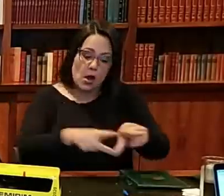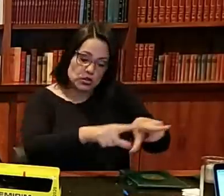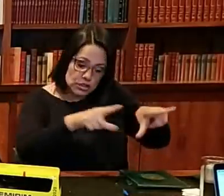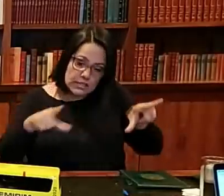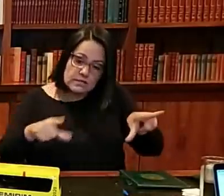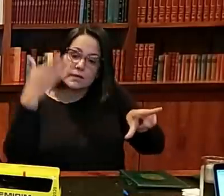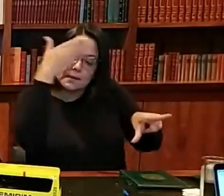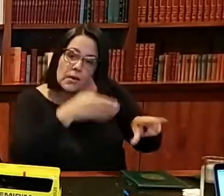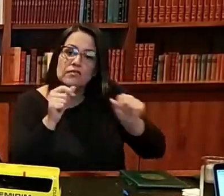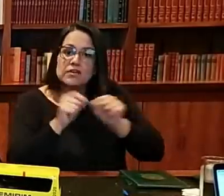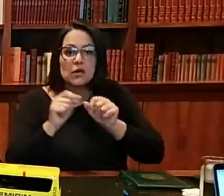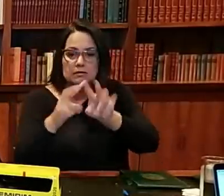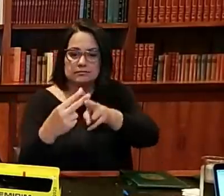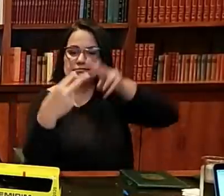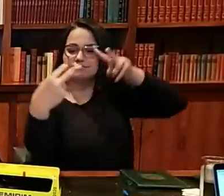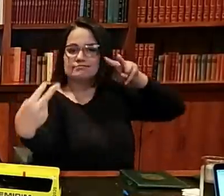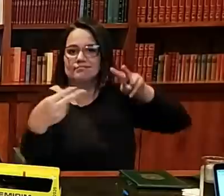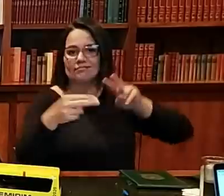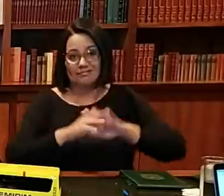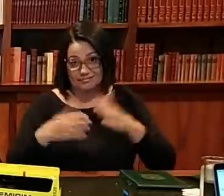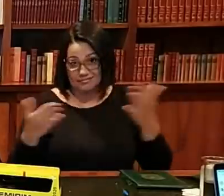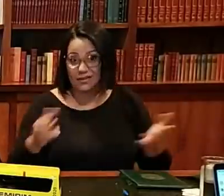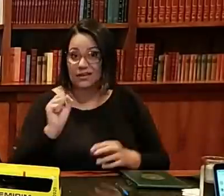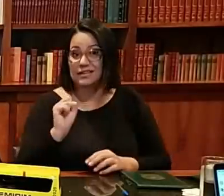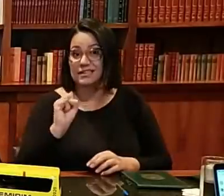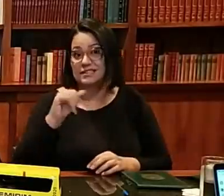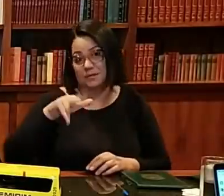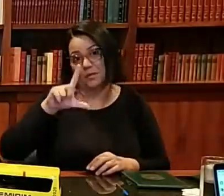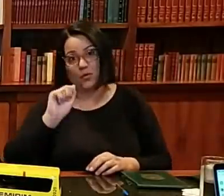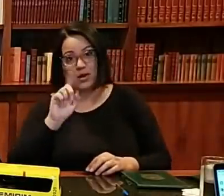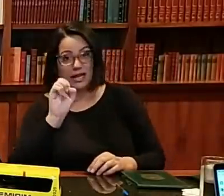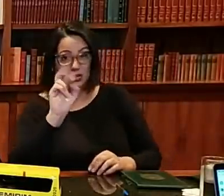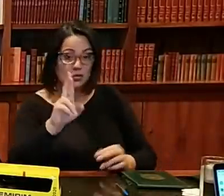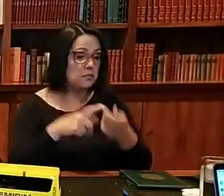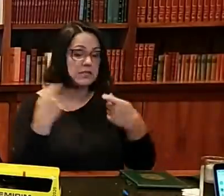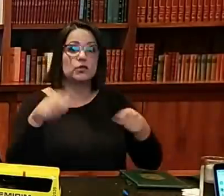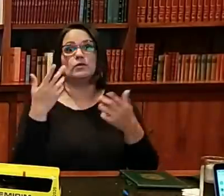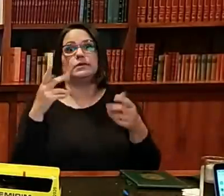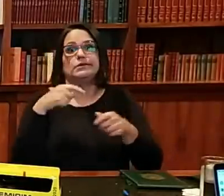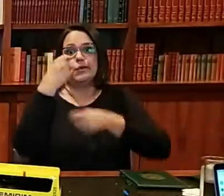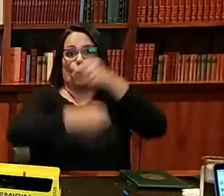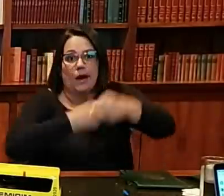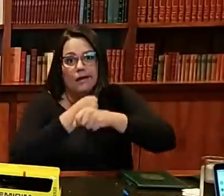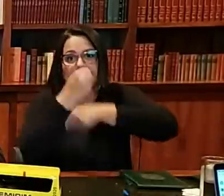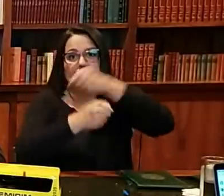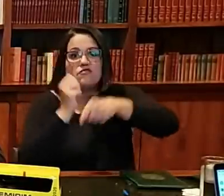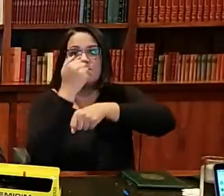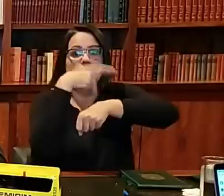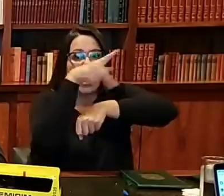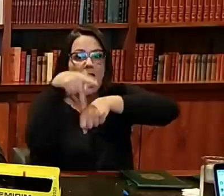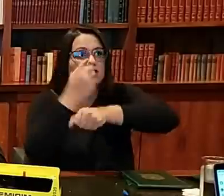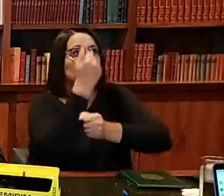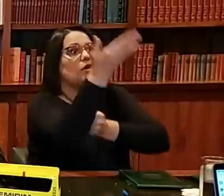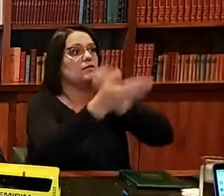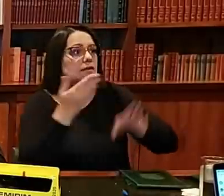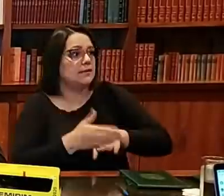É o simulador, que não vai ser mais necessário ir todo ano para fora, para o exterior, para fazer, né, o exercício